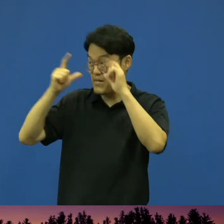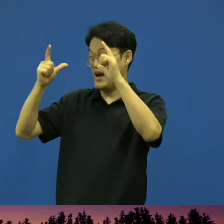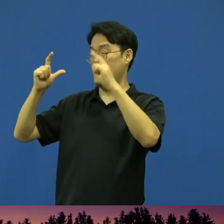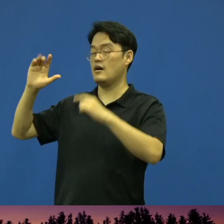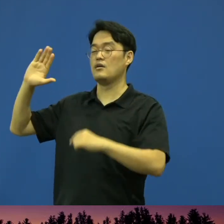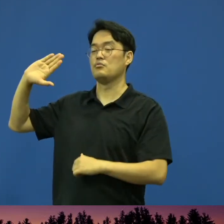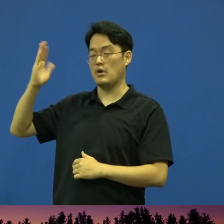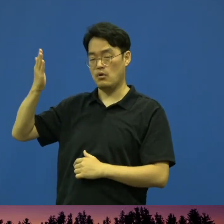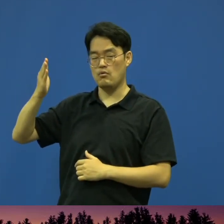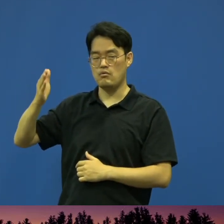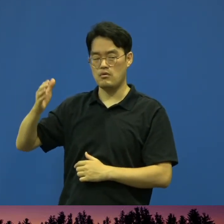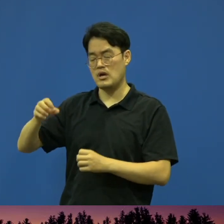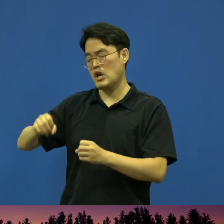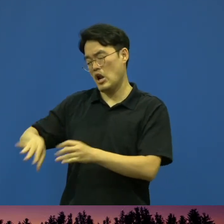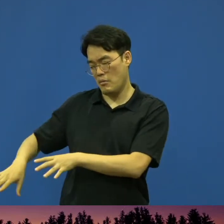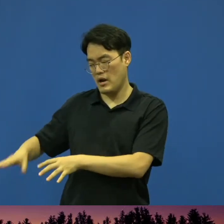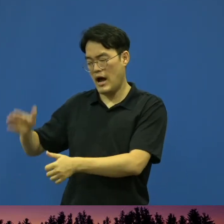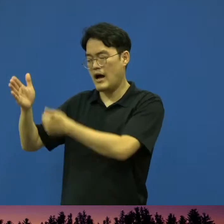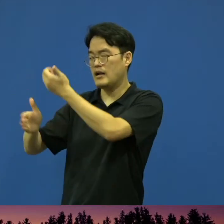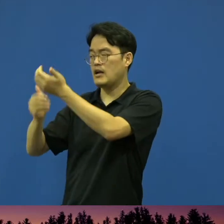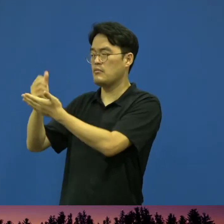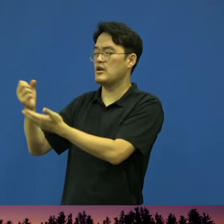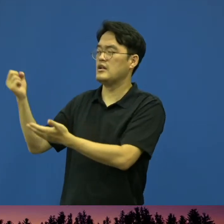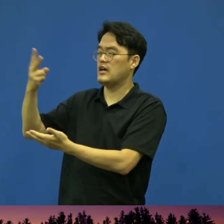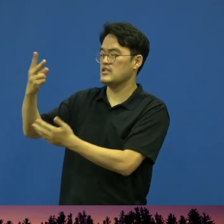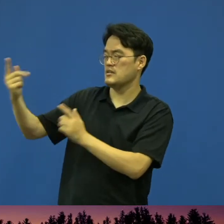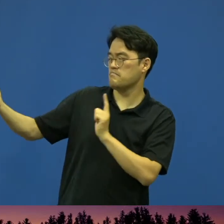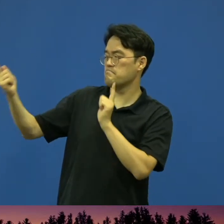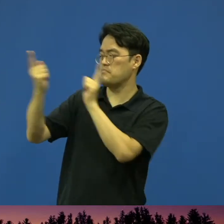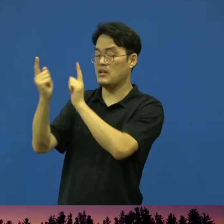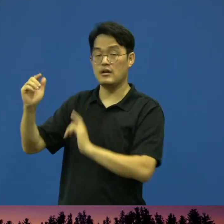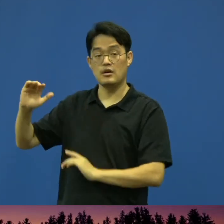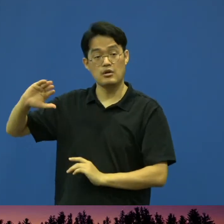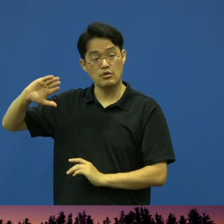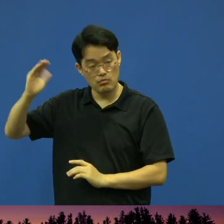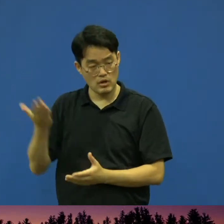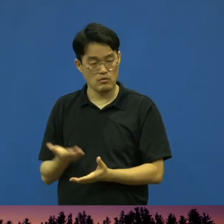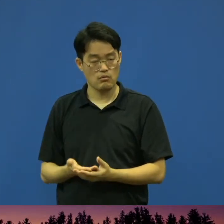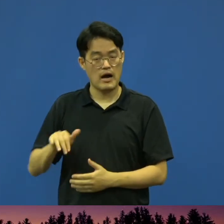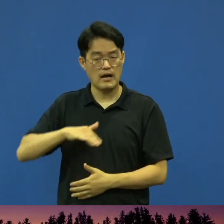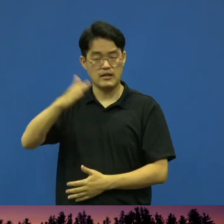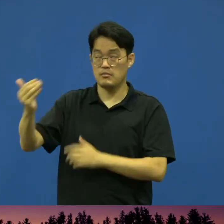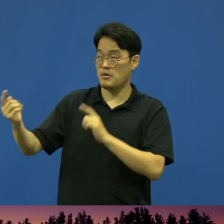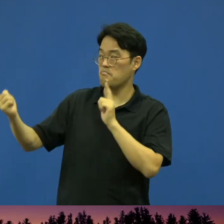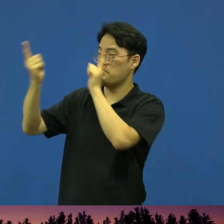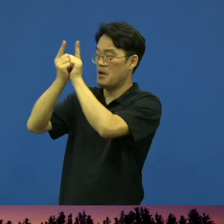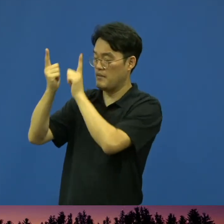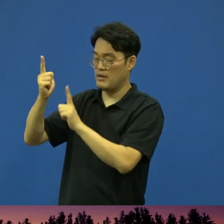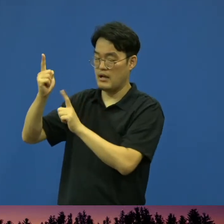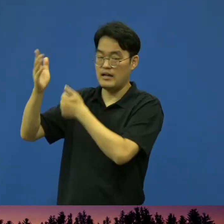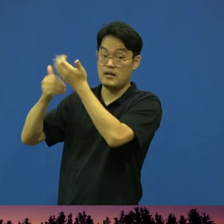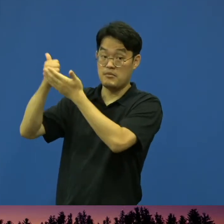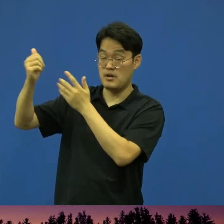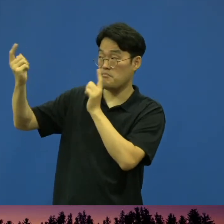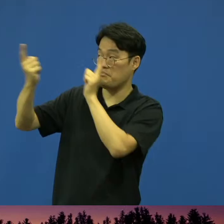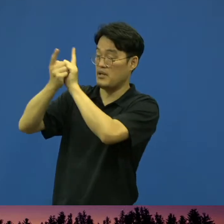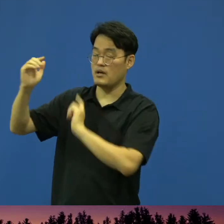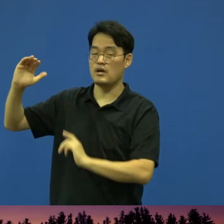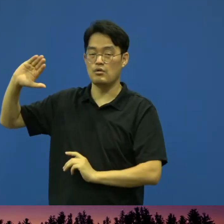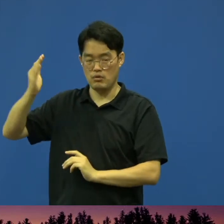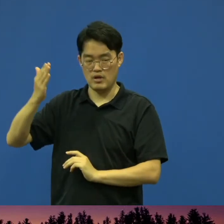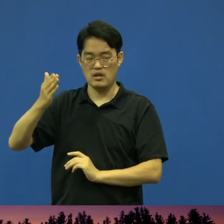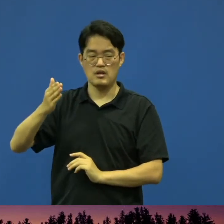다시 찾게 되는 힘이며, 위기는 귀로만 들었던 하나님을 보게 하는 힘이 있다는 것을 기억하십시오. 위기는 가짜